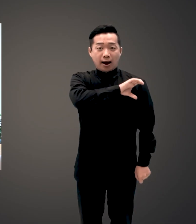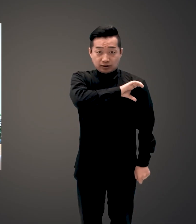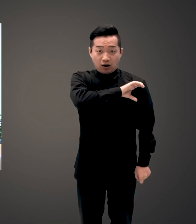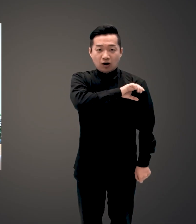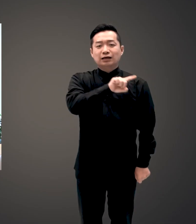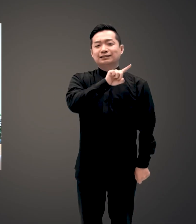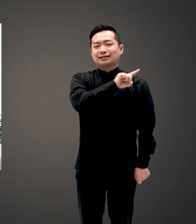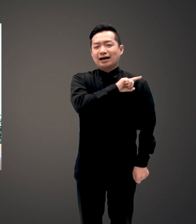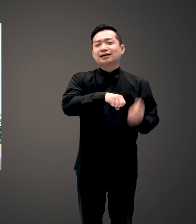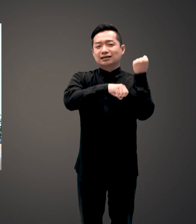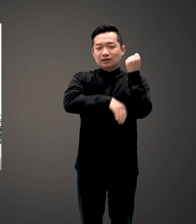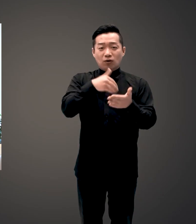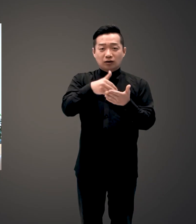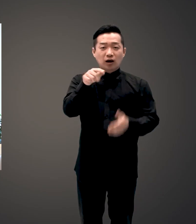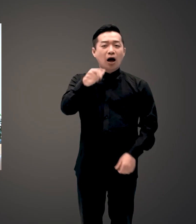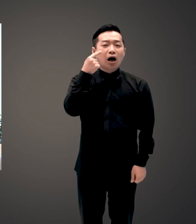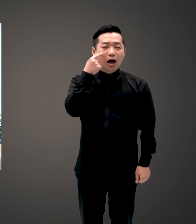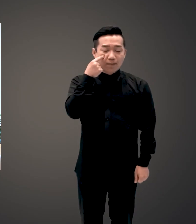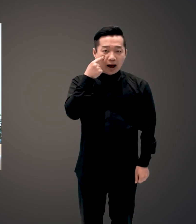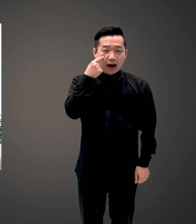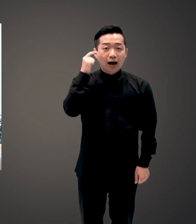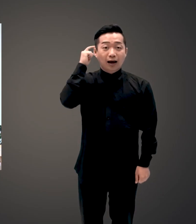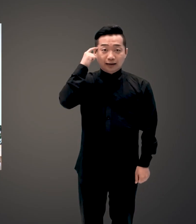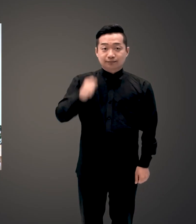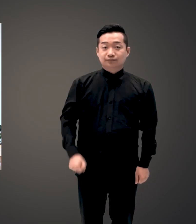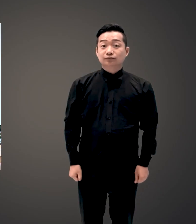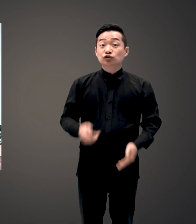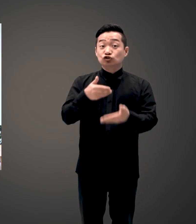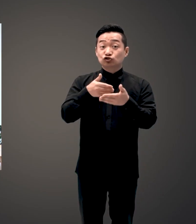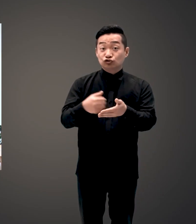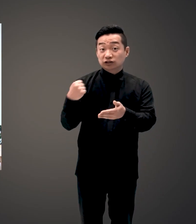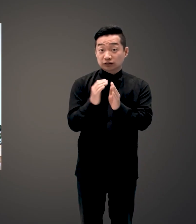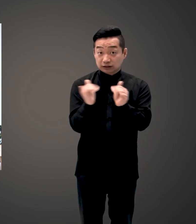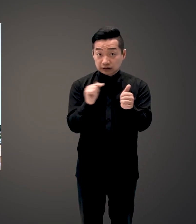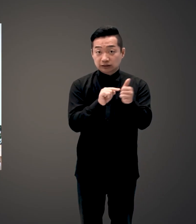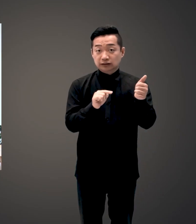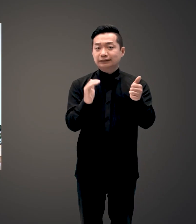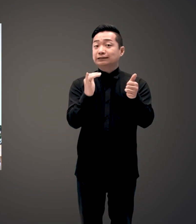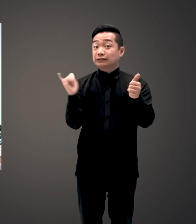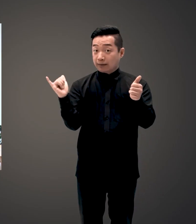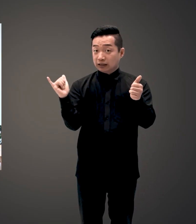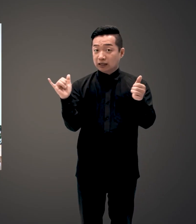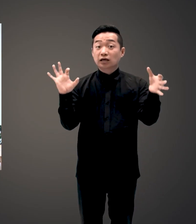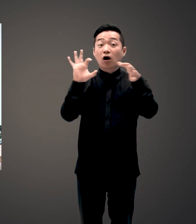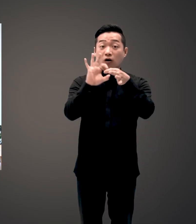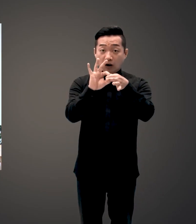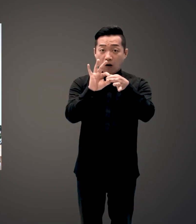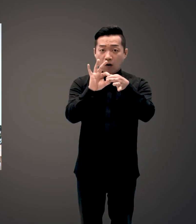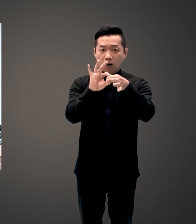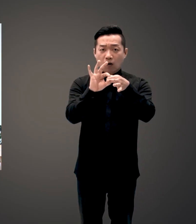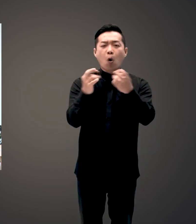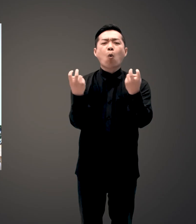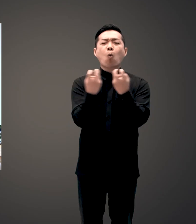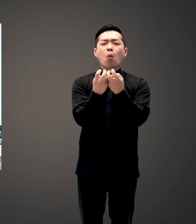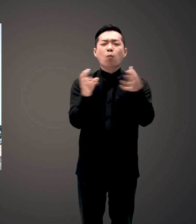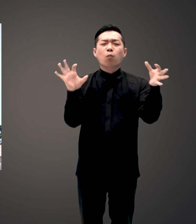도서명 팀 쿡, 저자 린더 카니, 출판사 다산북스.